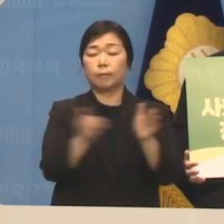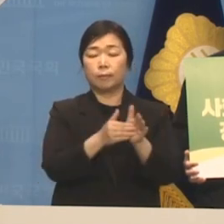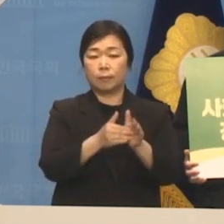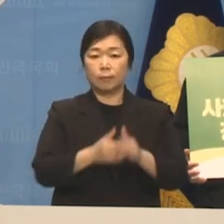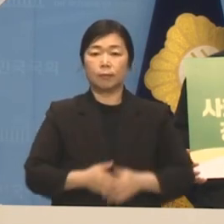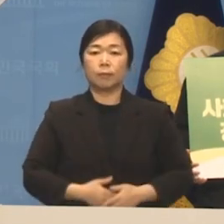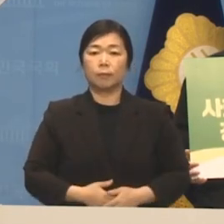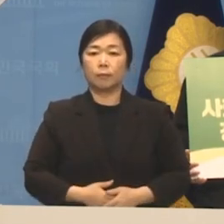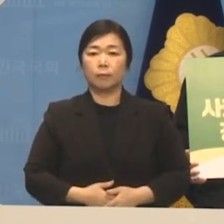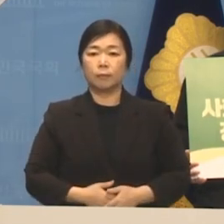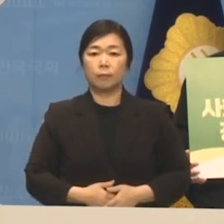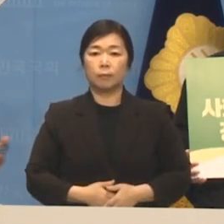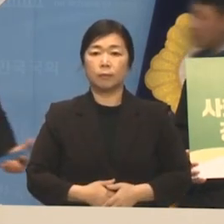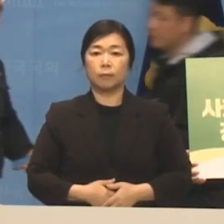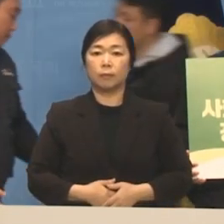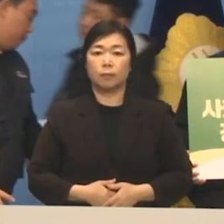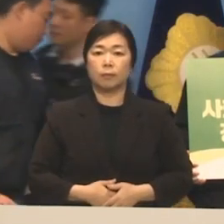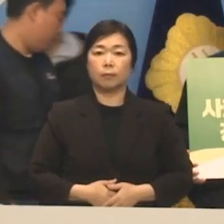감사합니다.